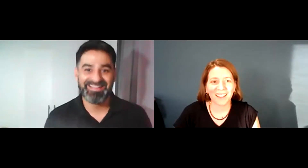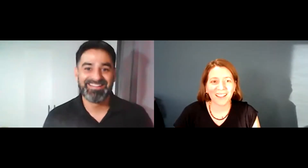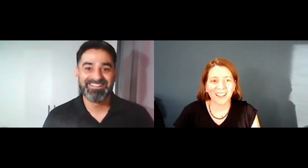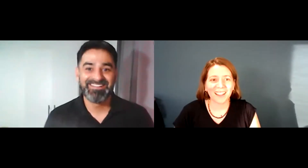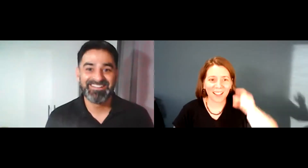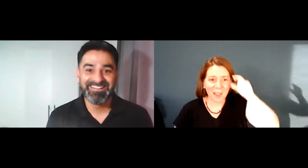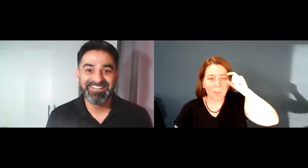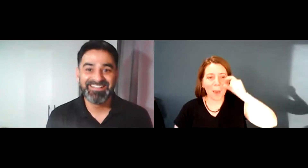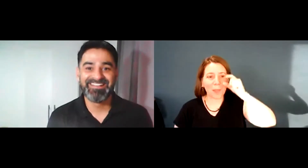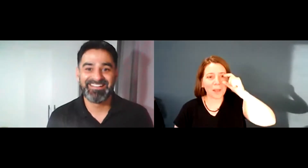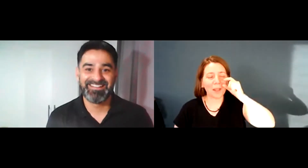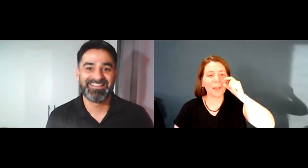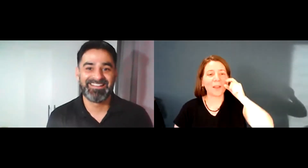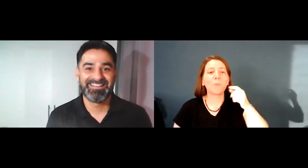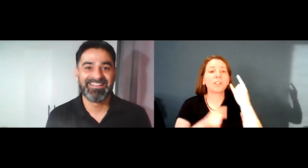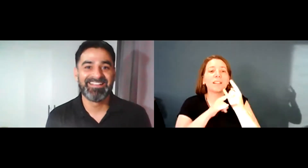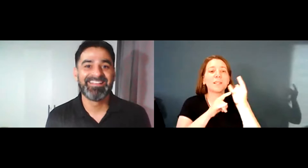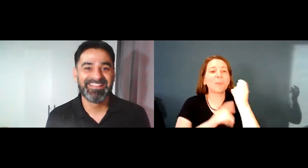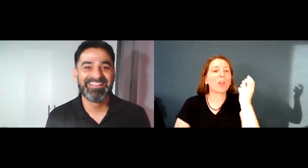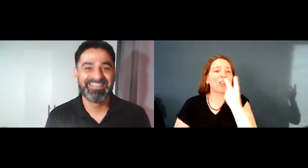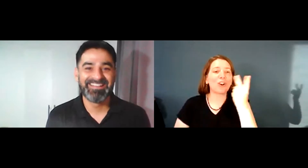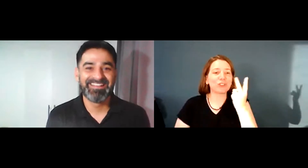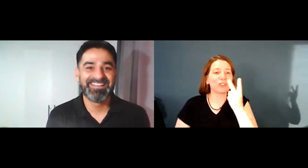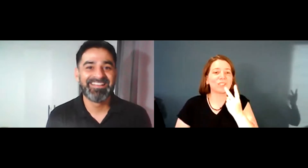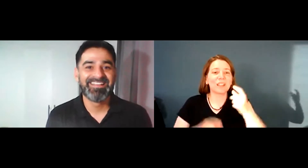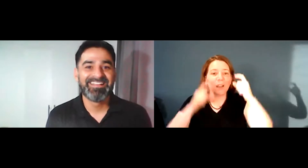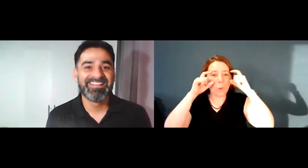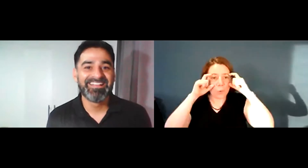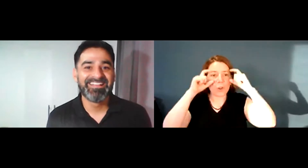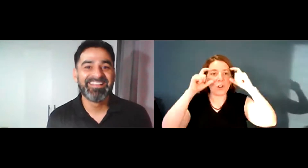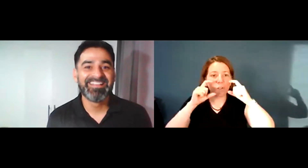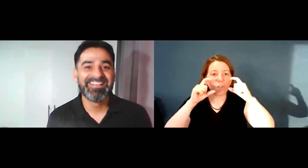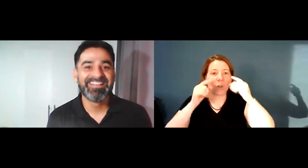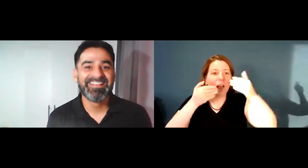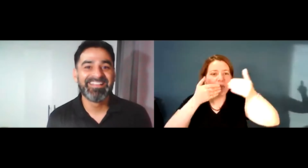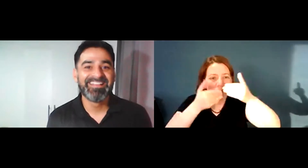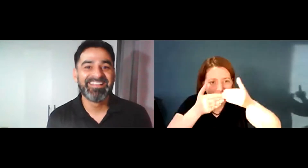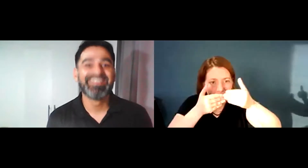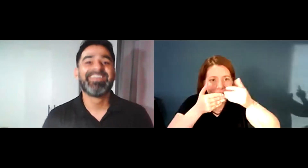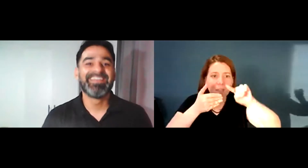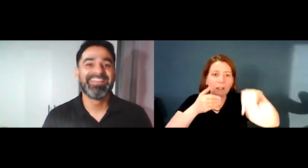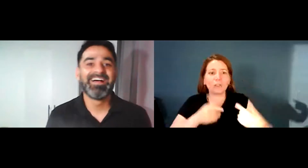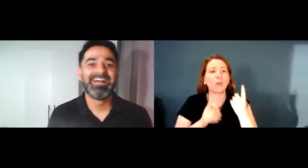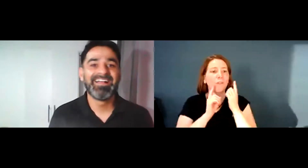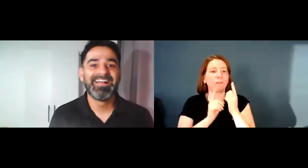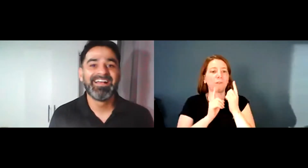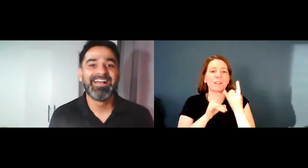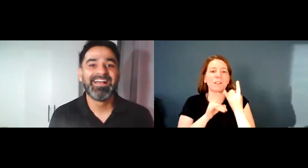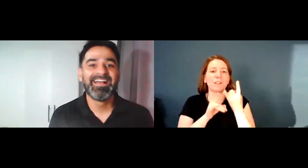pares, los permanentes y los de cerca, si no, no los veo bien. Entonces, no, prefiero este que es cerquita y entonces